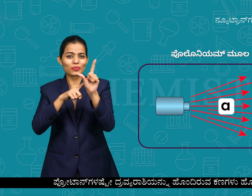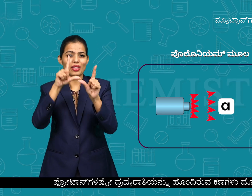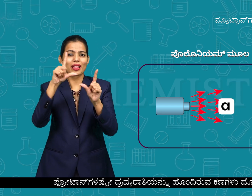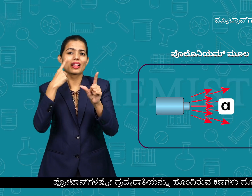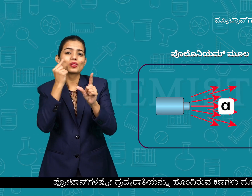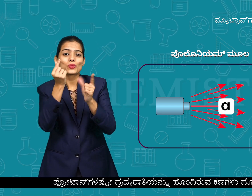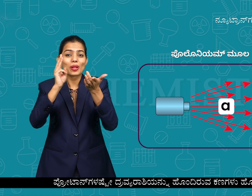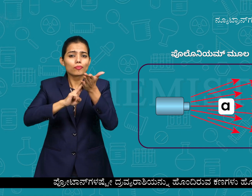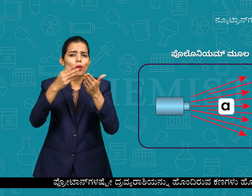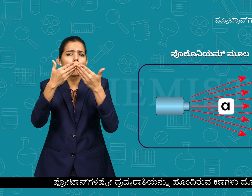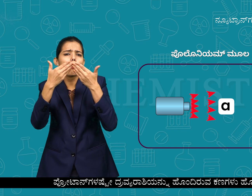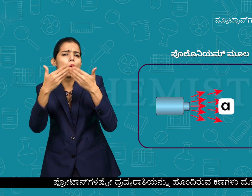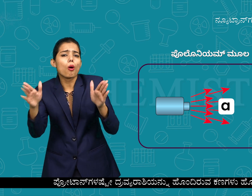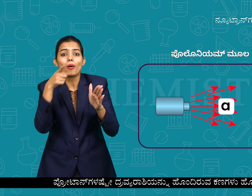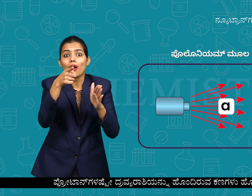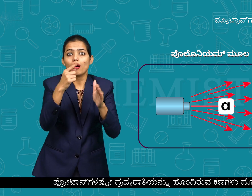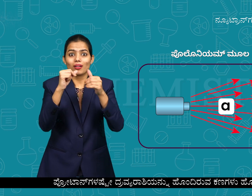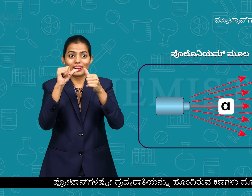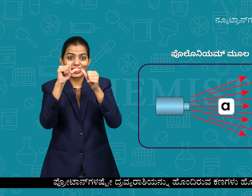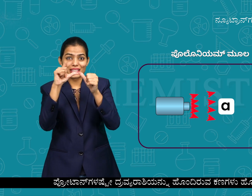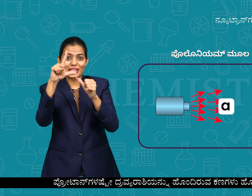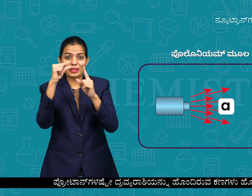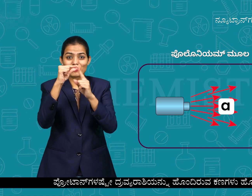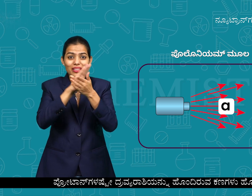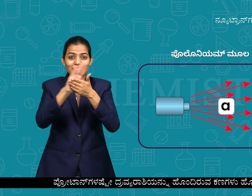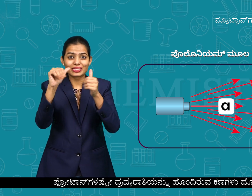ಪ್ರೋಟಾನ್ಗಳಷ್ಟೇ ದ್ರವ್ಯರಾಶಿಗಳನ್ನು ಹೊಂದಿರುವ ಕಣಗಳು